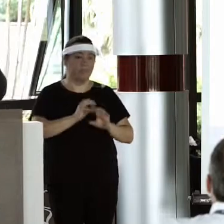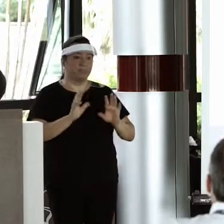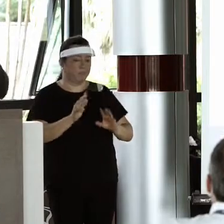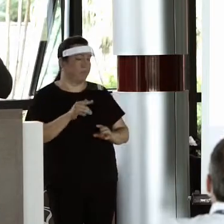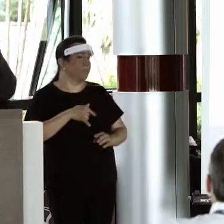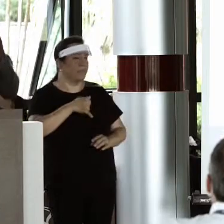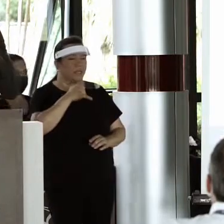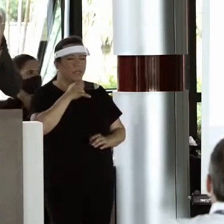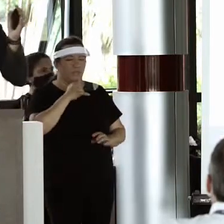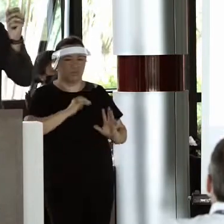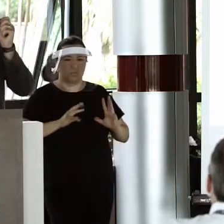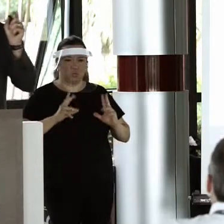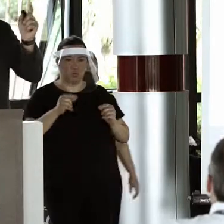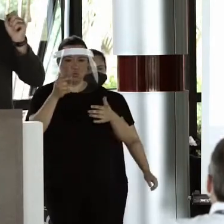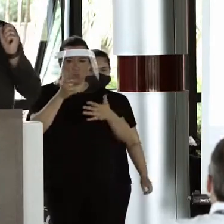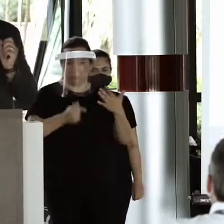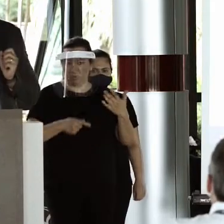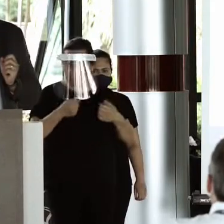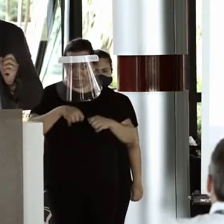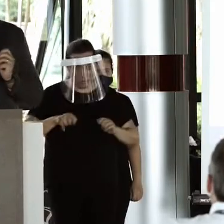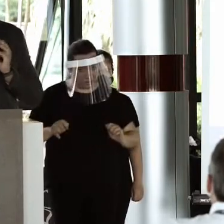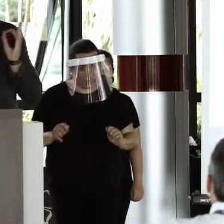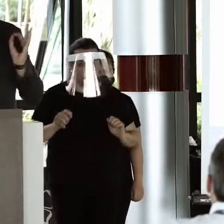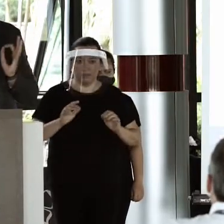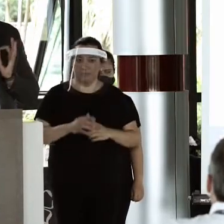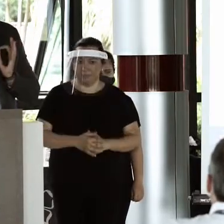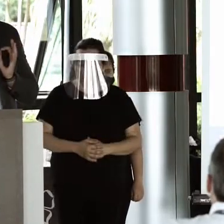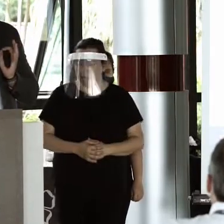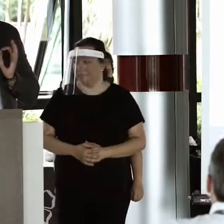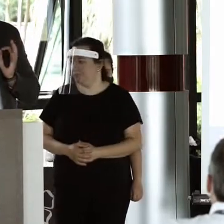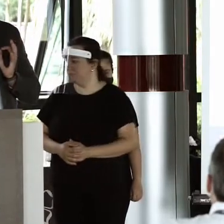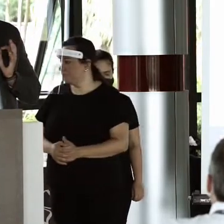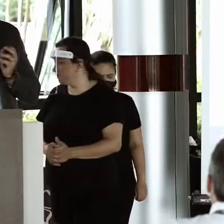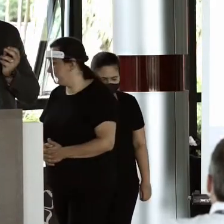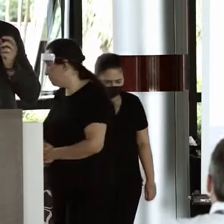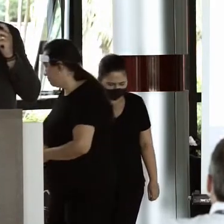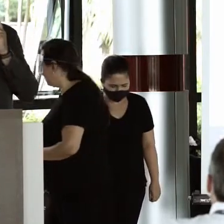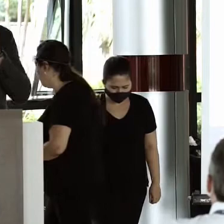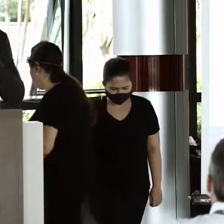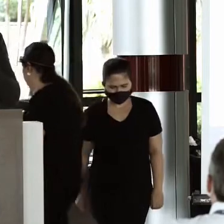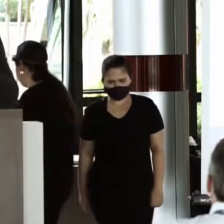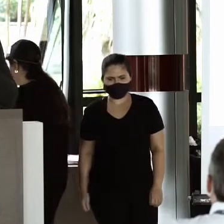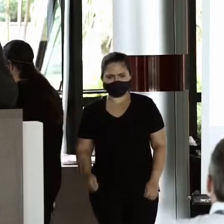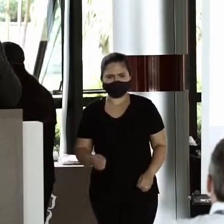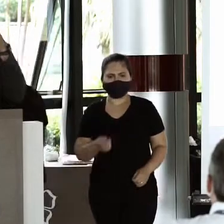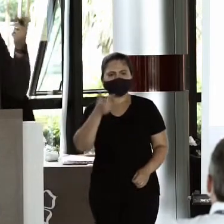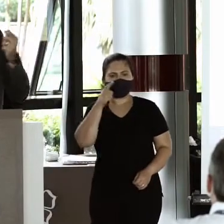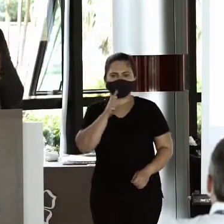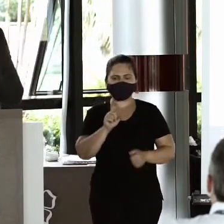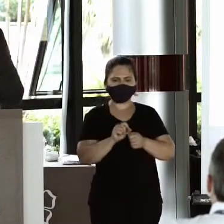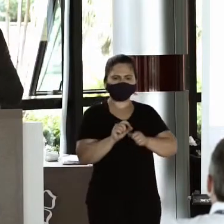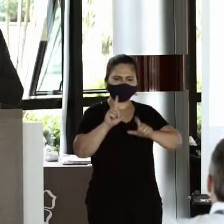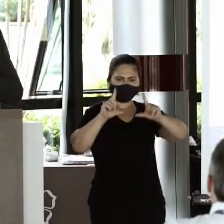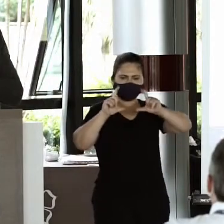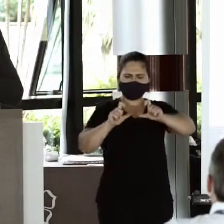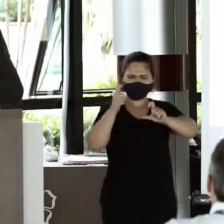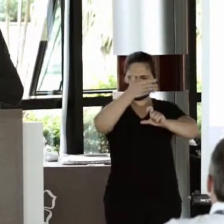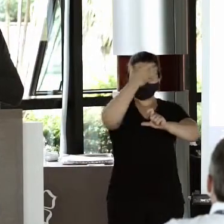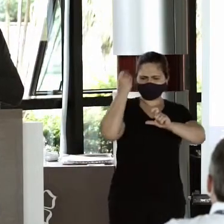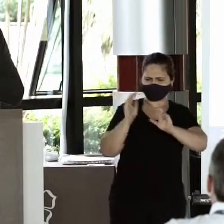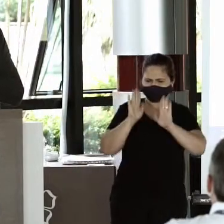eu tenho uma câmera, imagine que você está pegando uma câmera fotográfica convencional. Se você tirar uma foto sem se preocupar com o